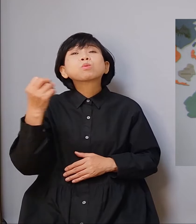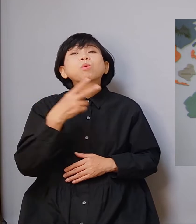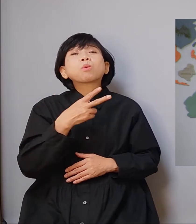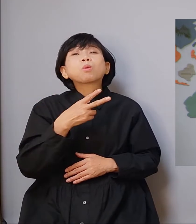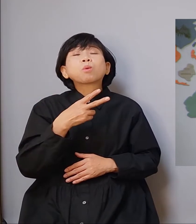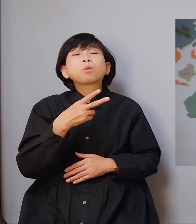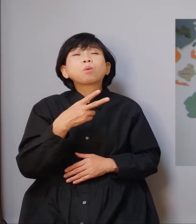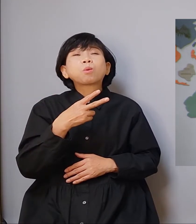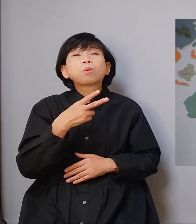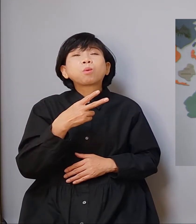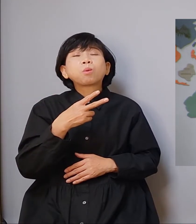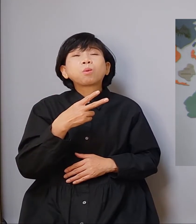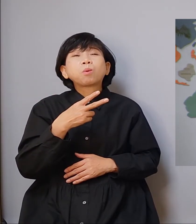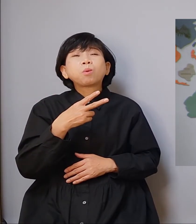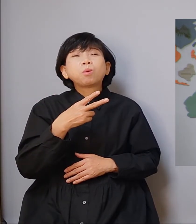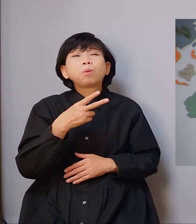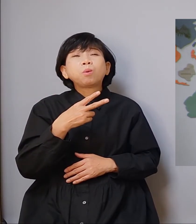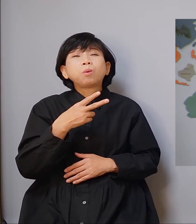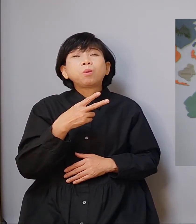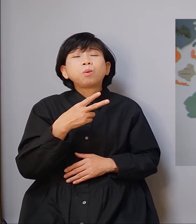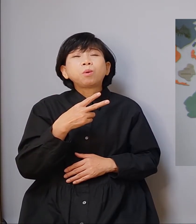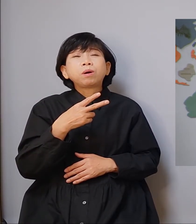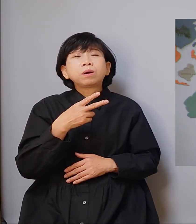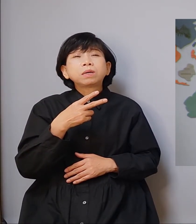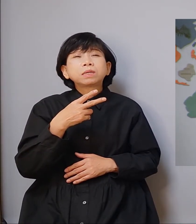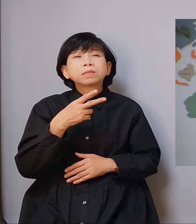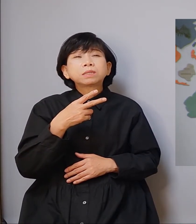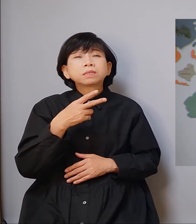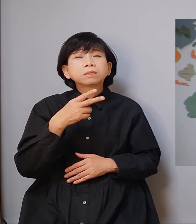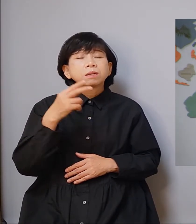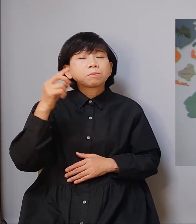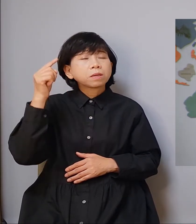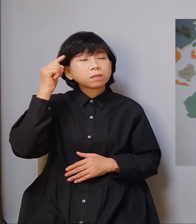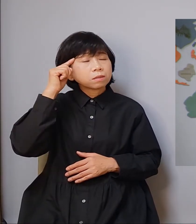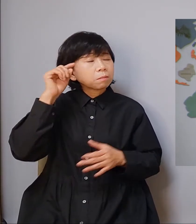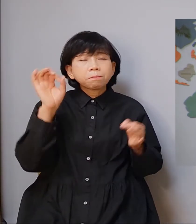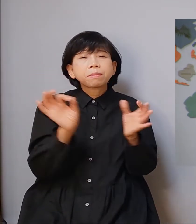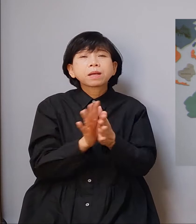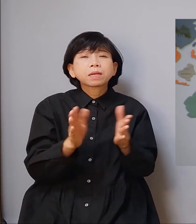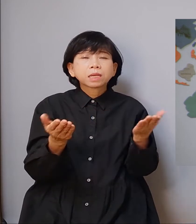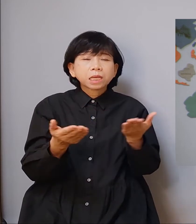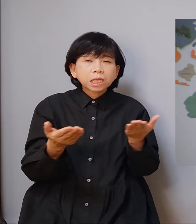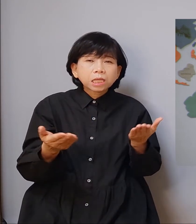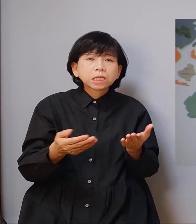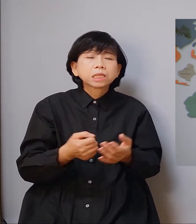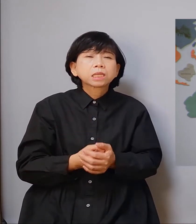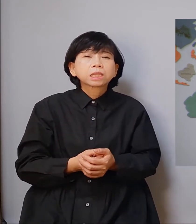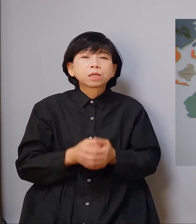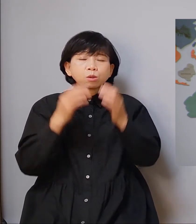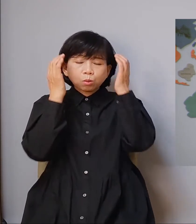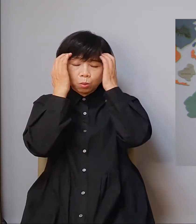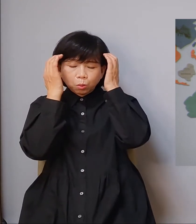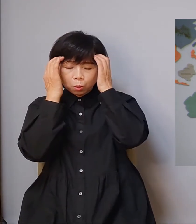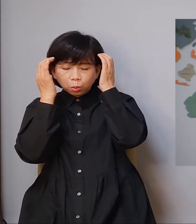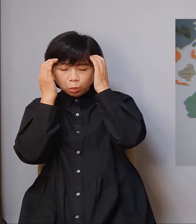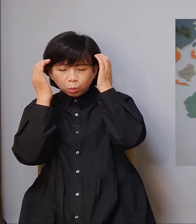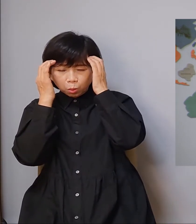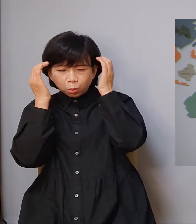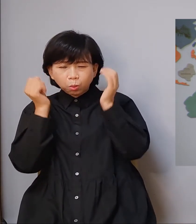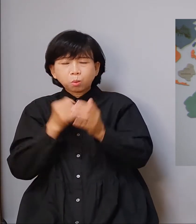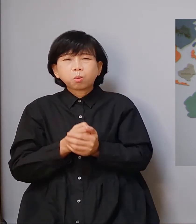더하기, 여러분이 생각하지 않았던 일, 우회로, 고통,